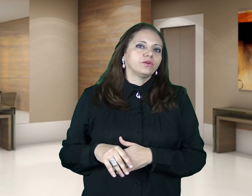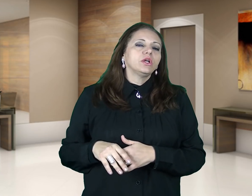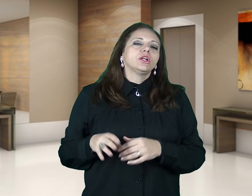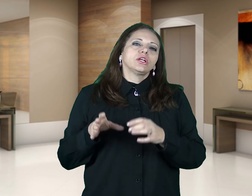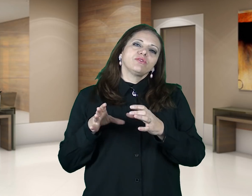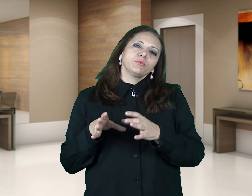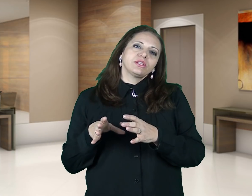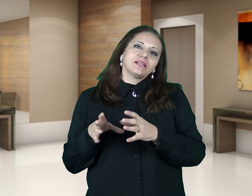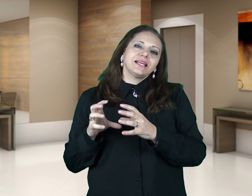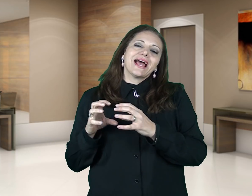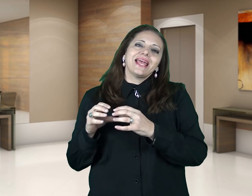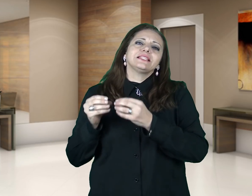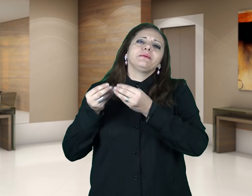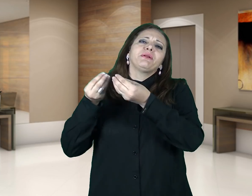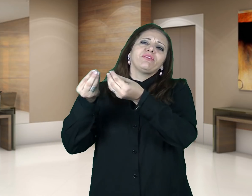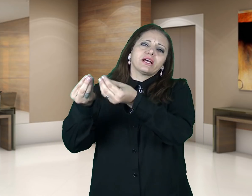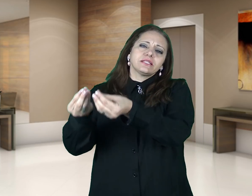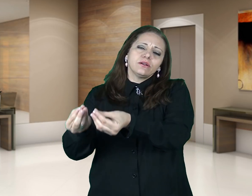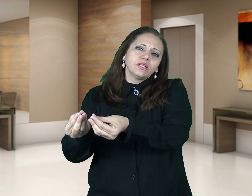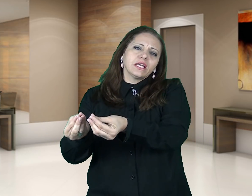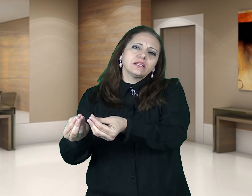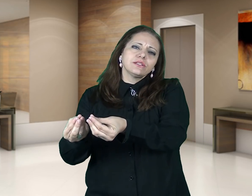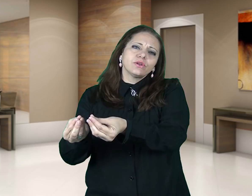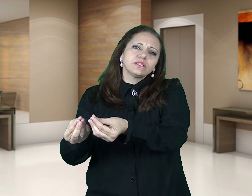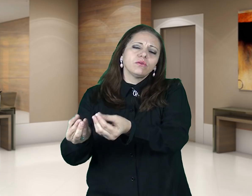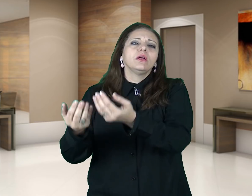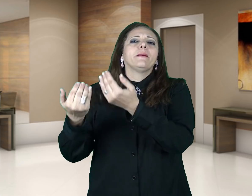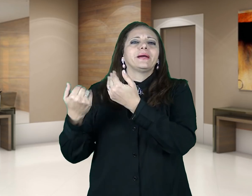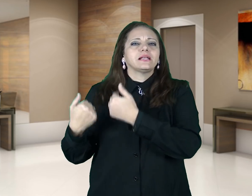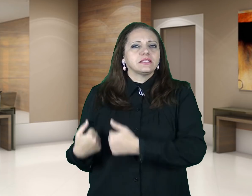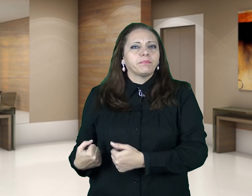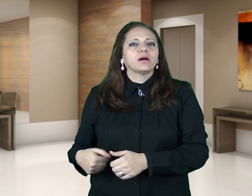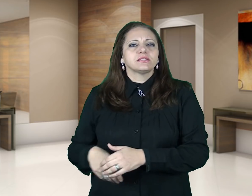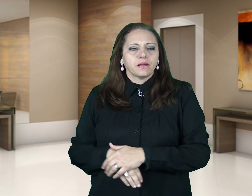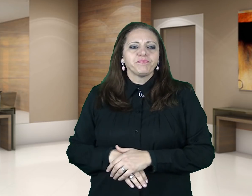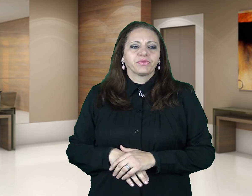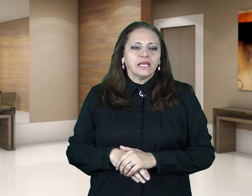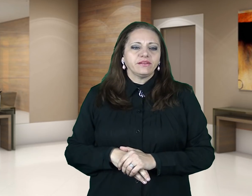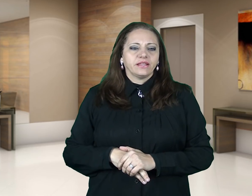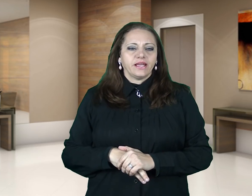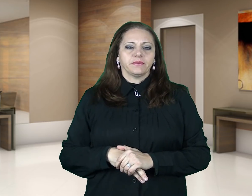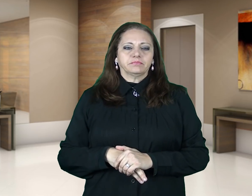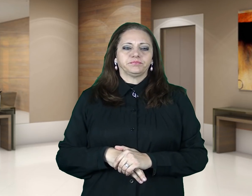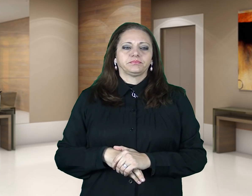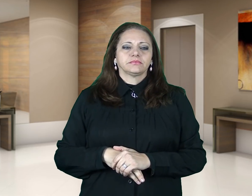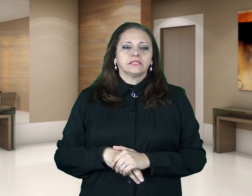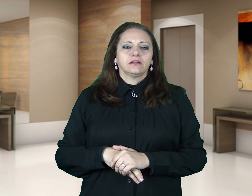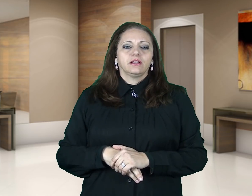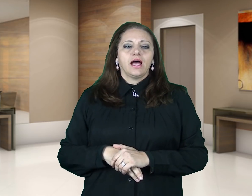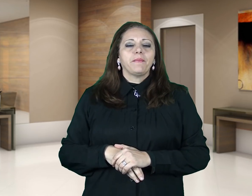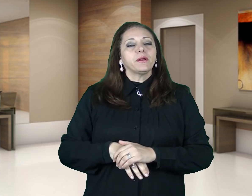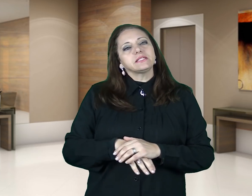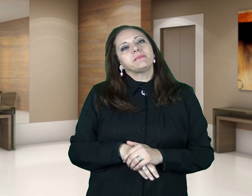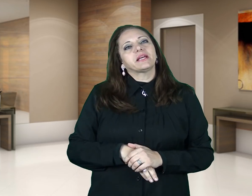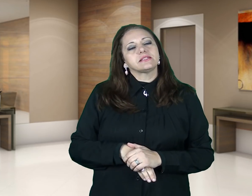comunicatório, nós vamos trazer a exemplificação daquela situação para que se possa entender. A próxima